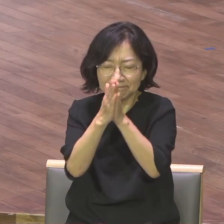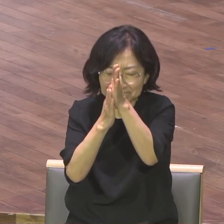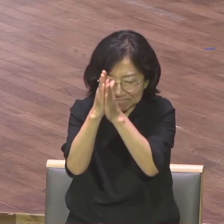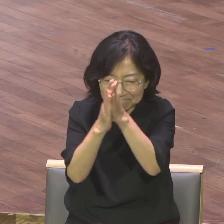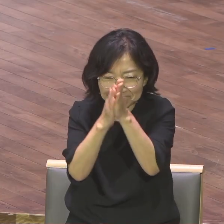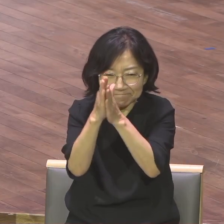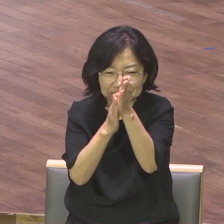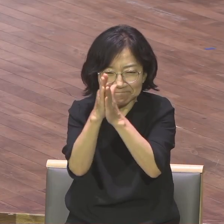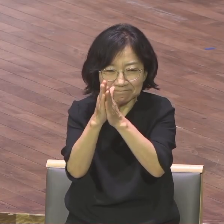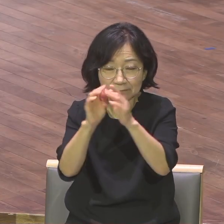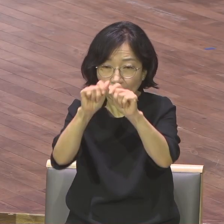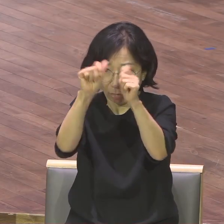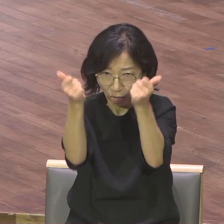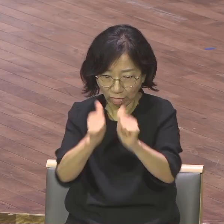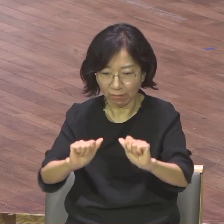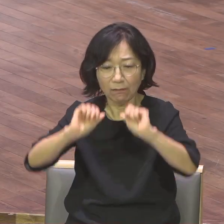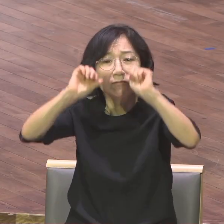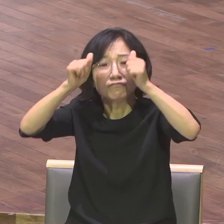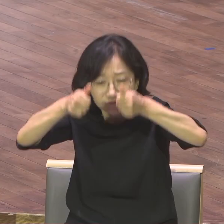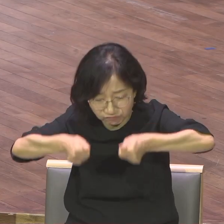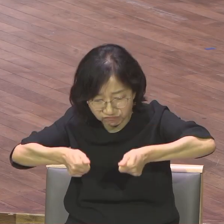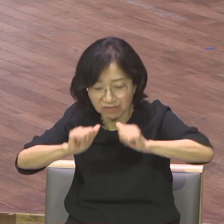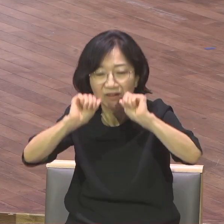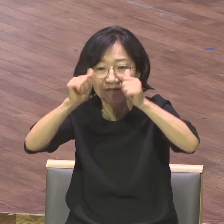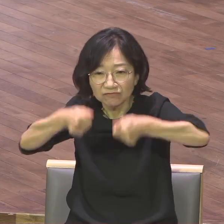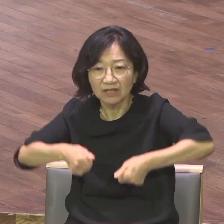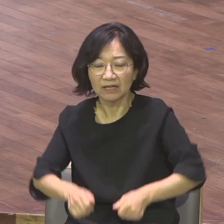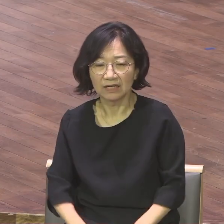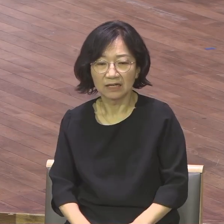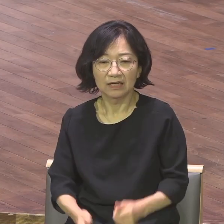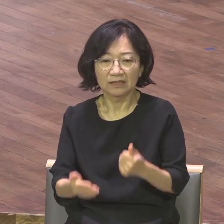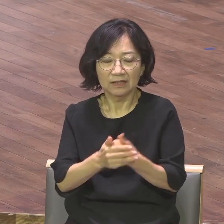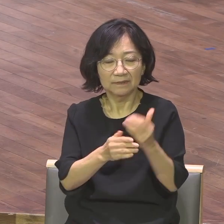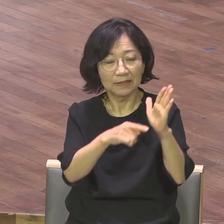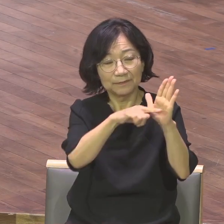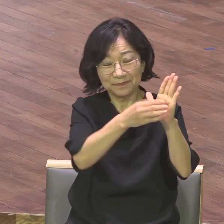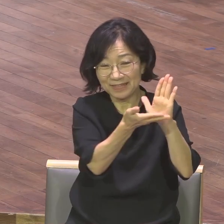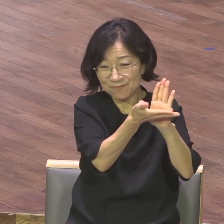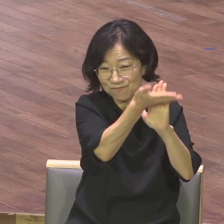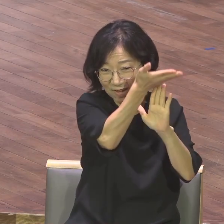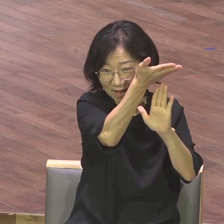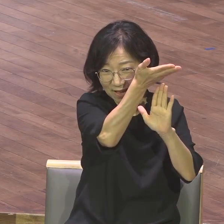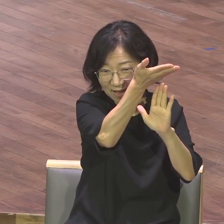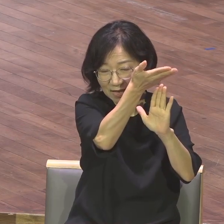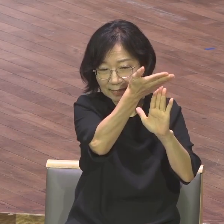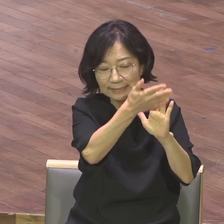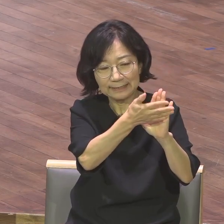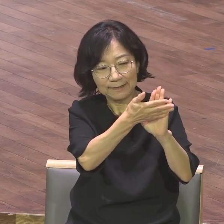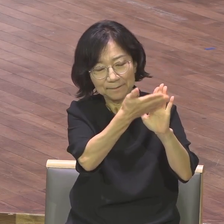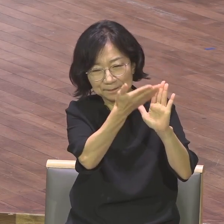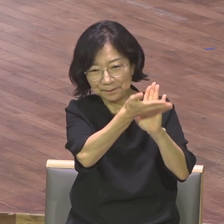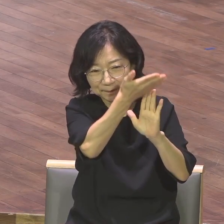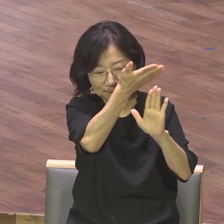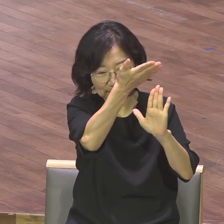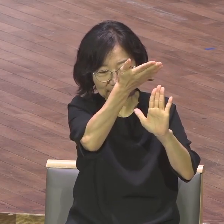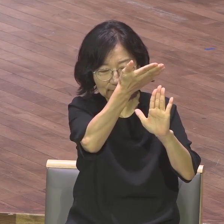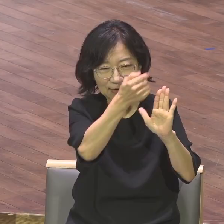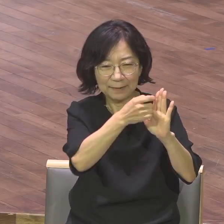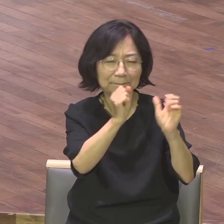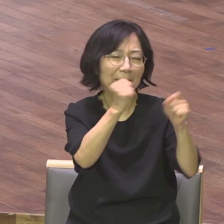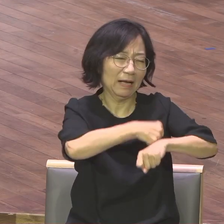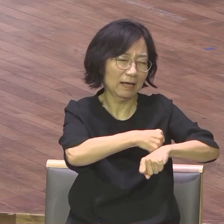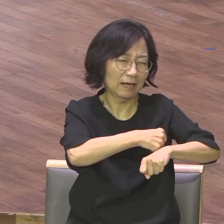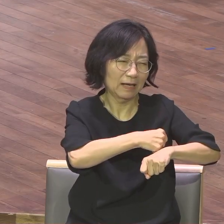그래서 지속적으로 우상숭배에 빠져있던 북이스라엘이 먼저 아수르에게